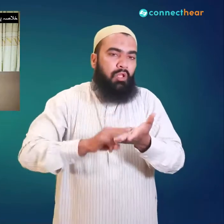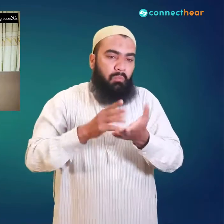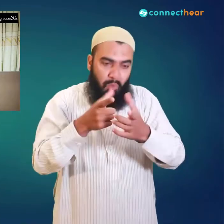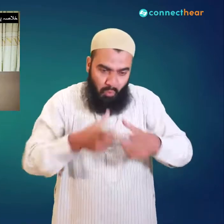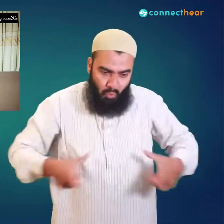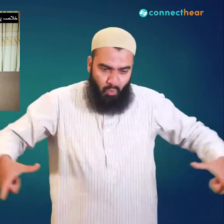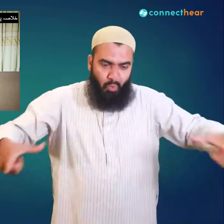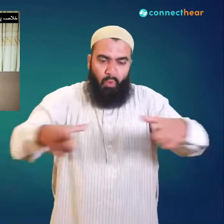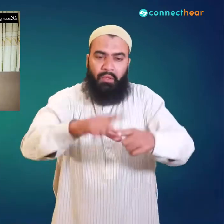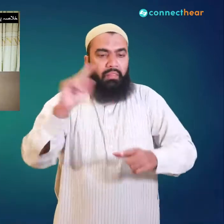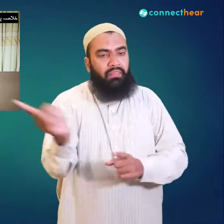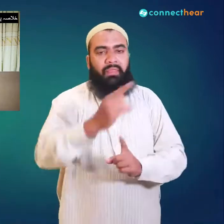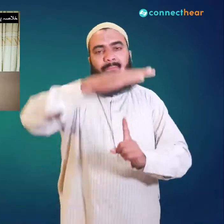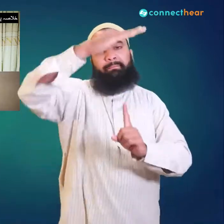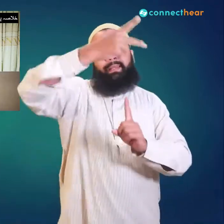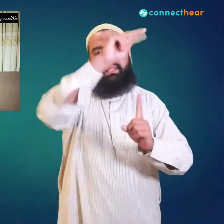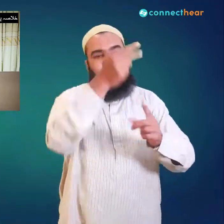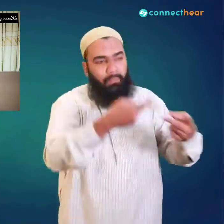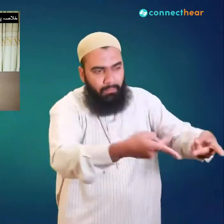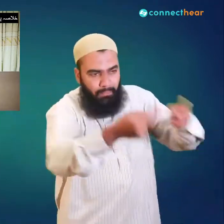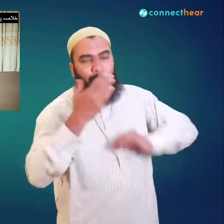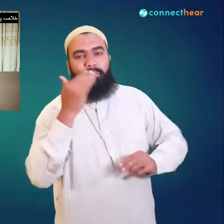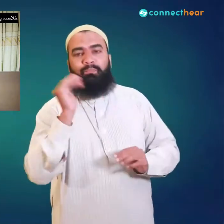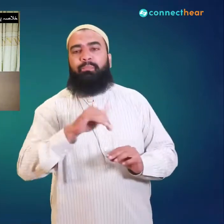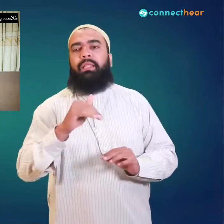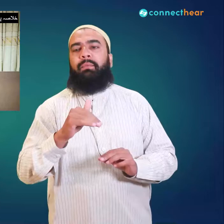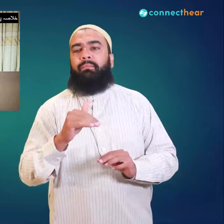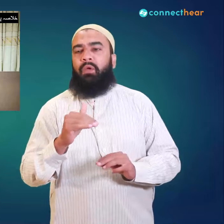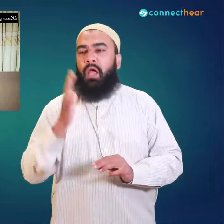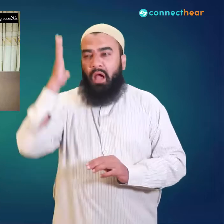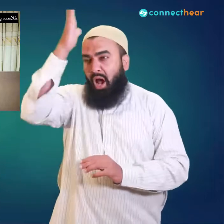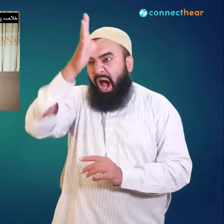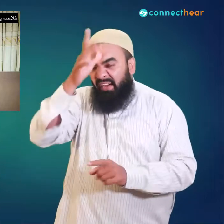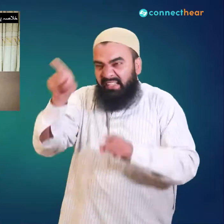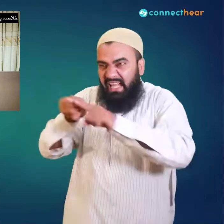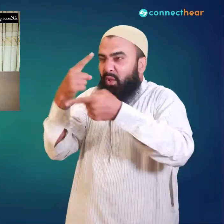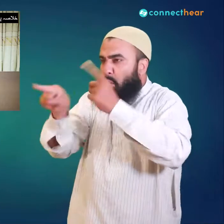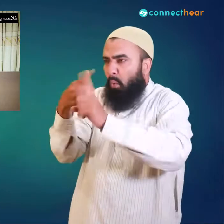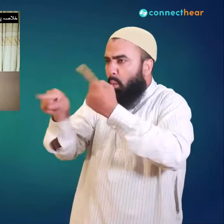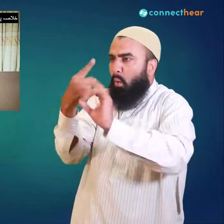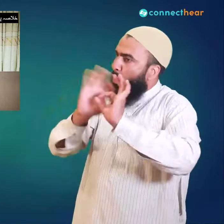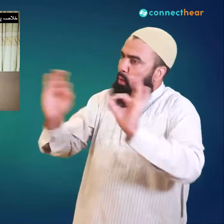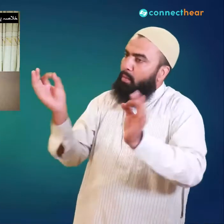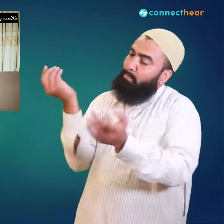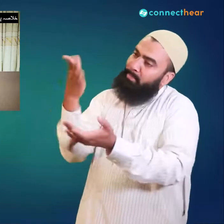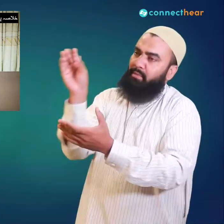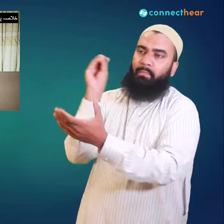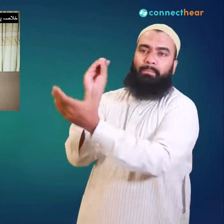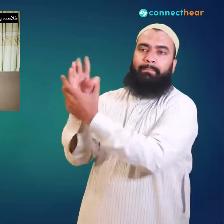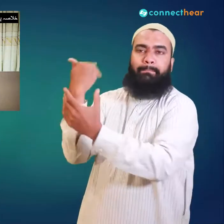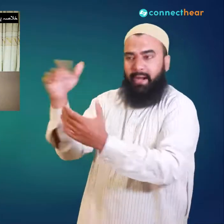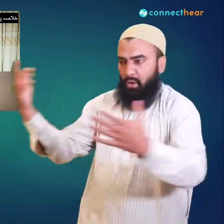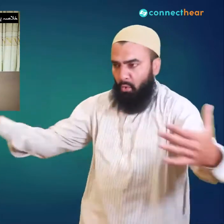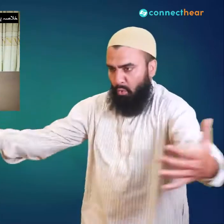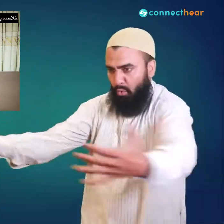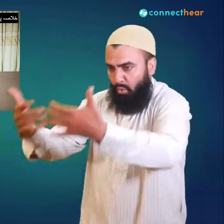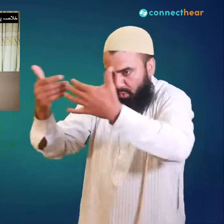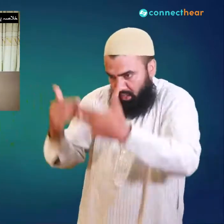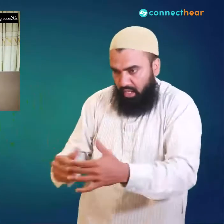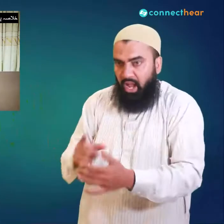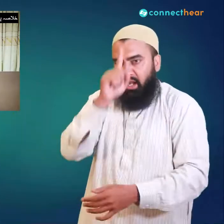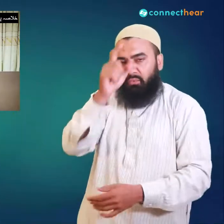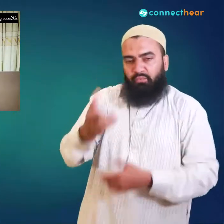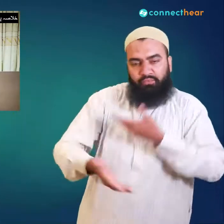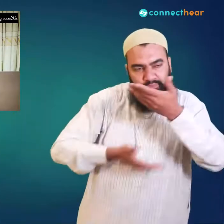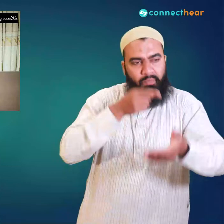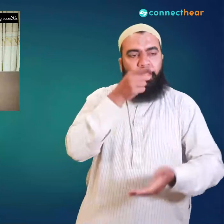قرار دے دیا گیا بلکہ اسے طیب مال بھی کہا گیا، جو اسی پارہ میں اور اسی صورت میں فرمایا